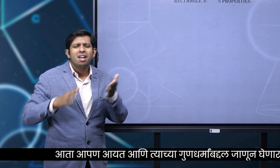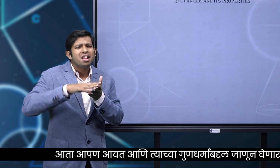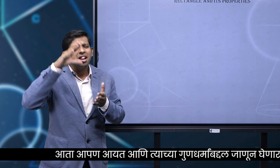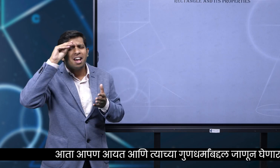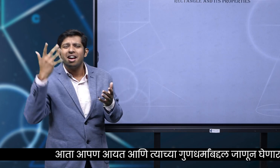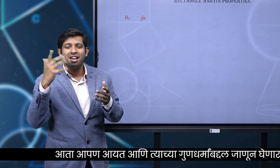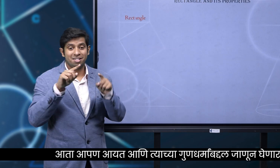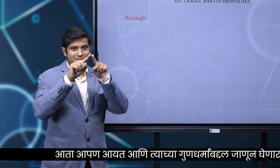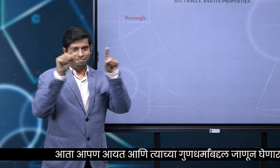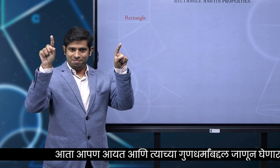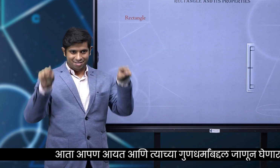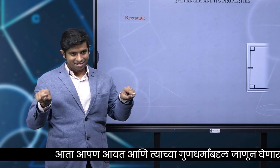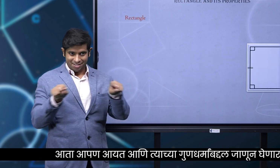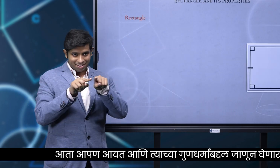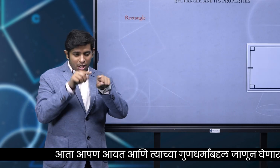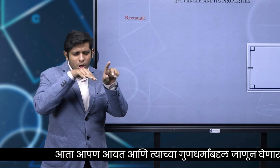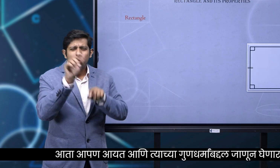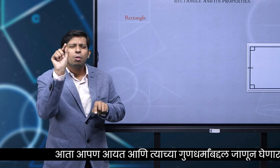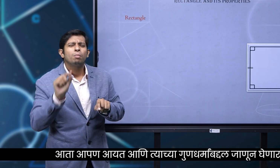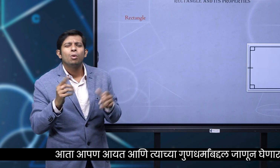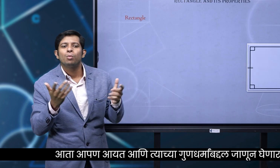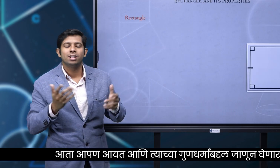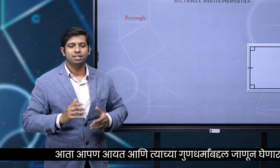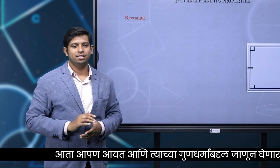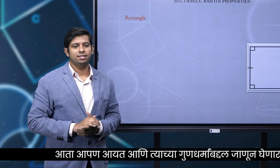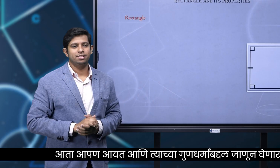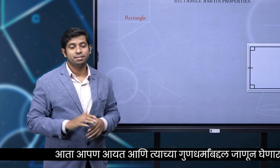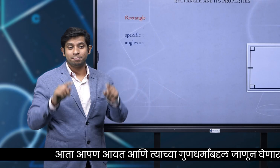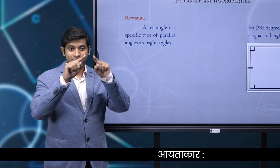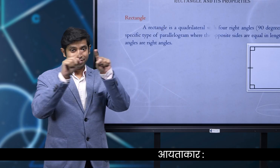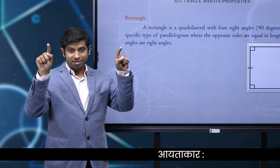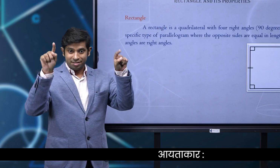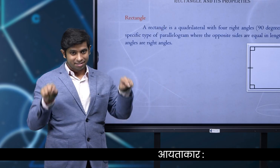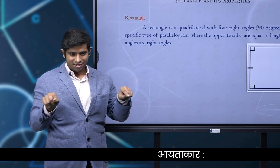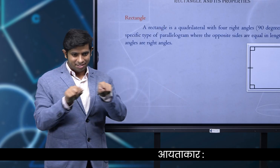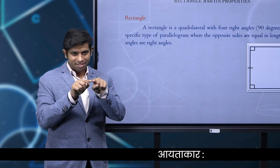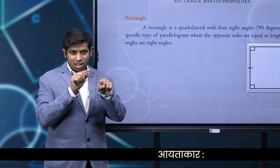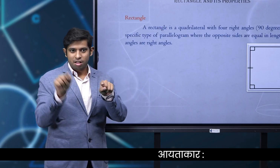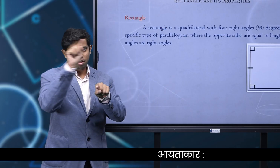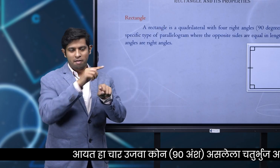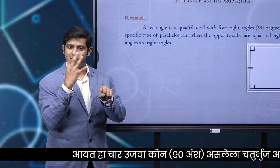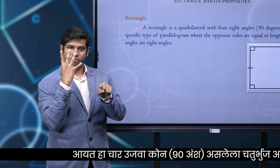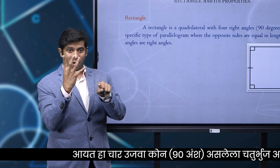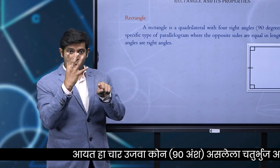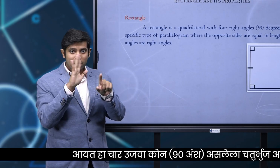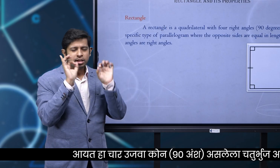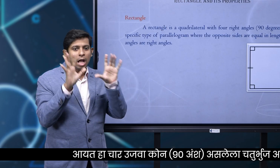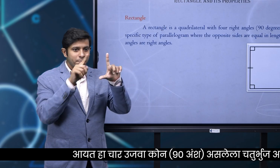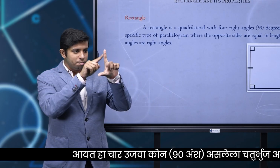आता आपण आयत आणि त्याच्या गुणधर्माबद्दल जाणून घेणार आहोत. आयताकार. आयत हा 4